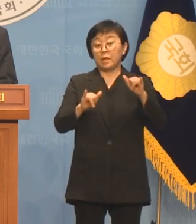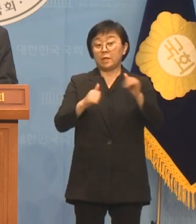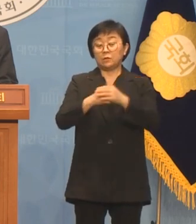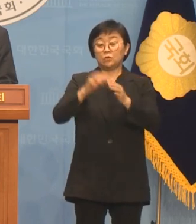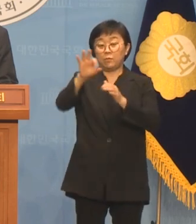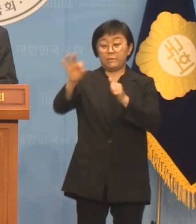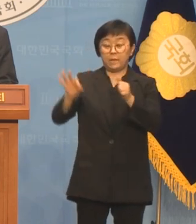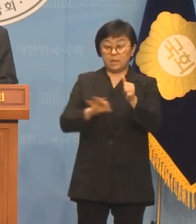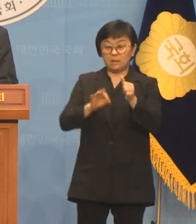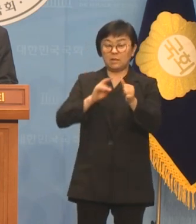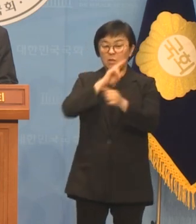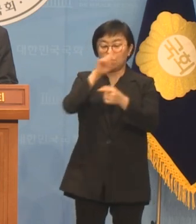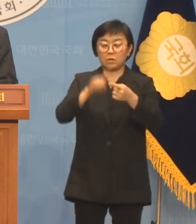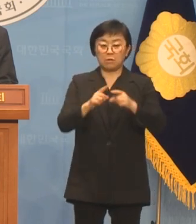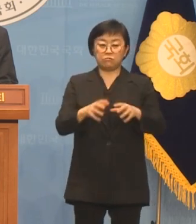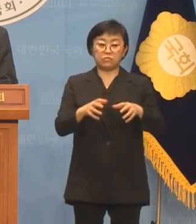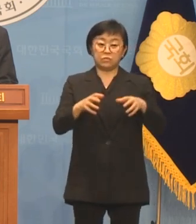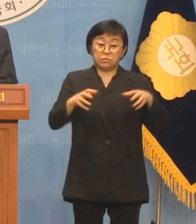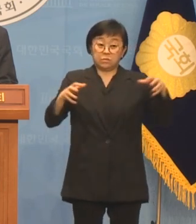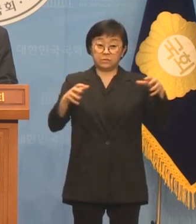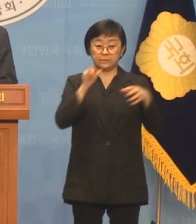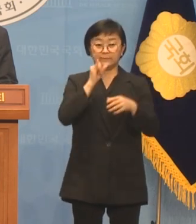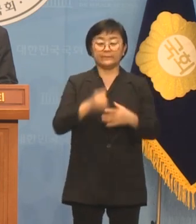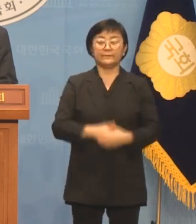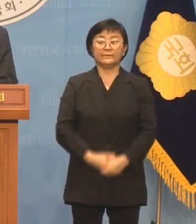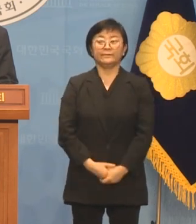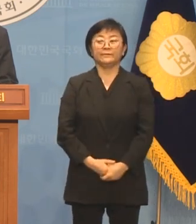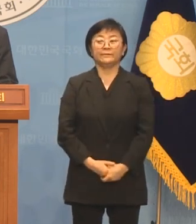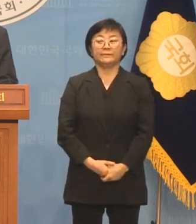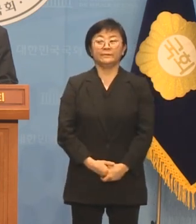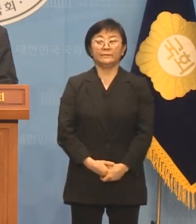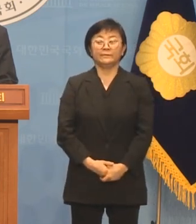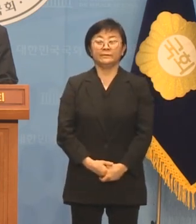뒷돈 의혹이 눈덩이처럼 커지고 있습니다.